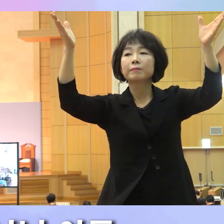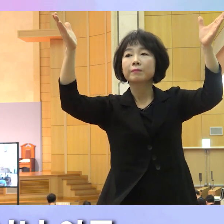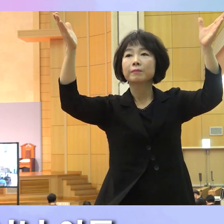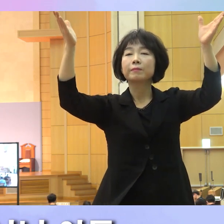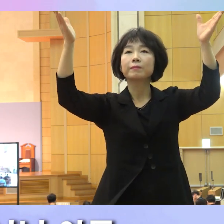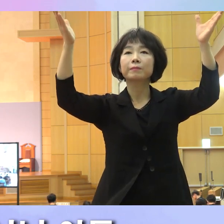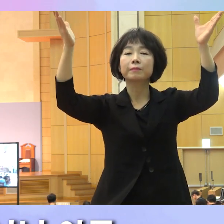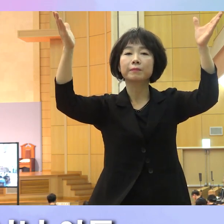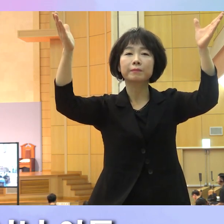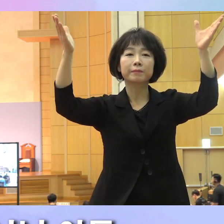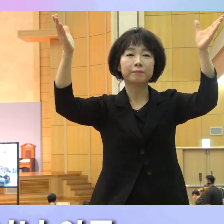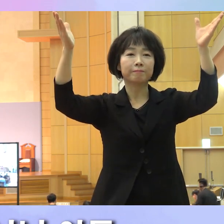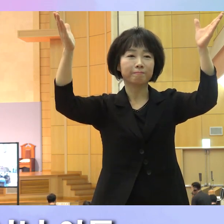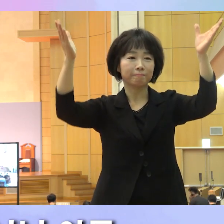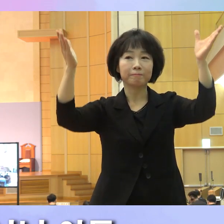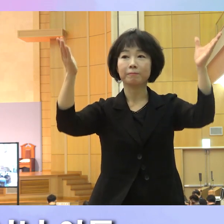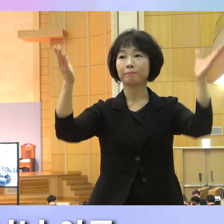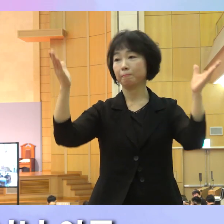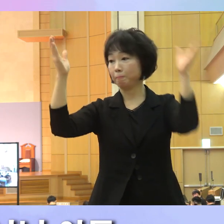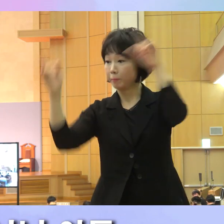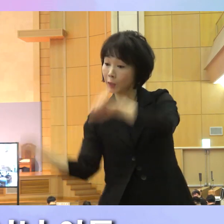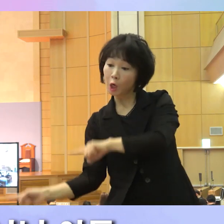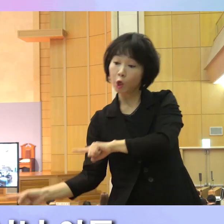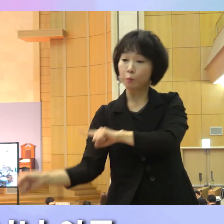구흥의 물길 타오르게 하소서.